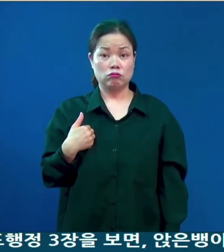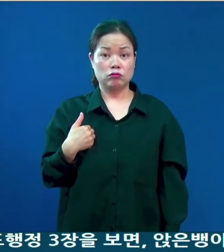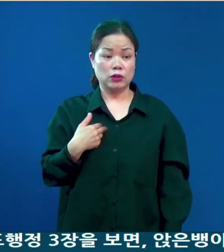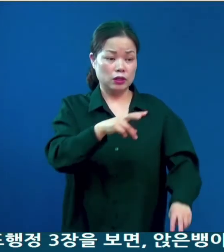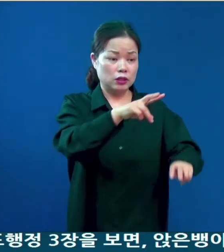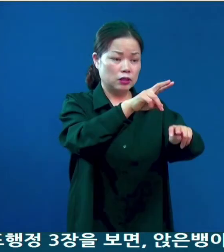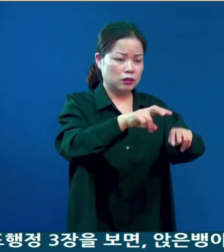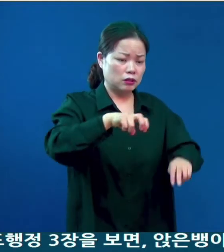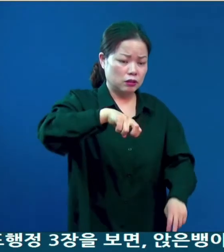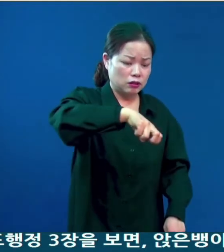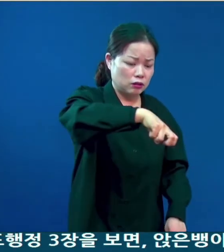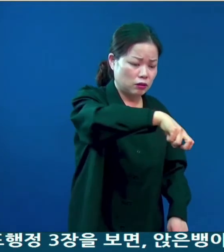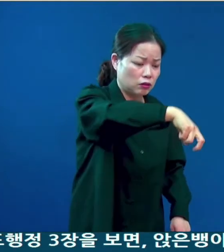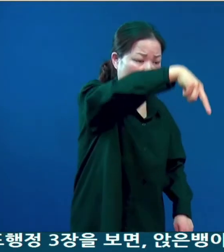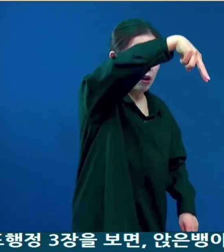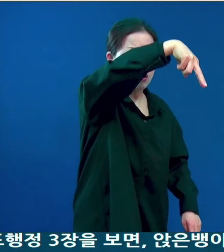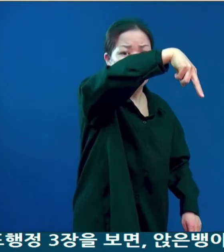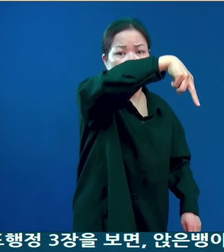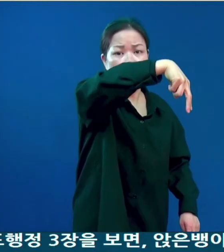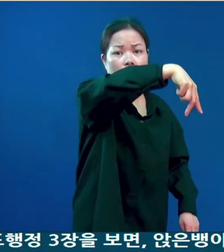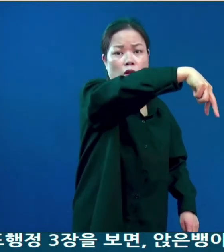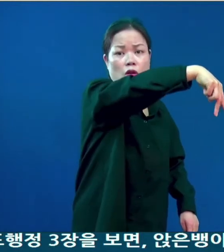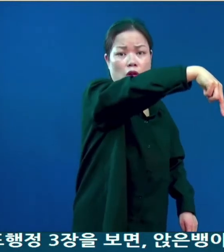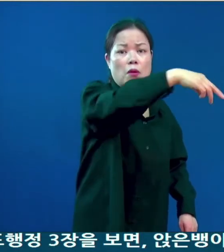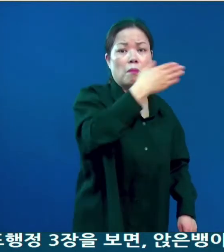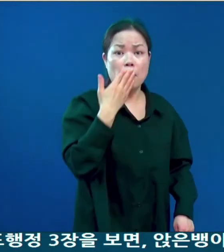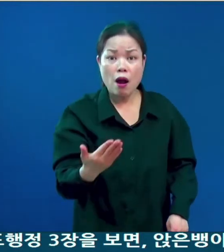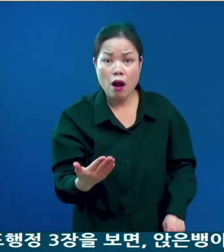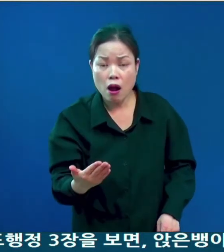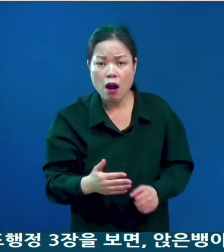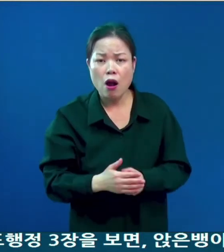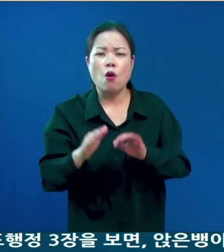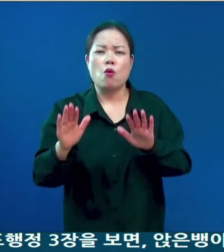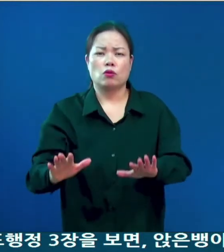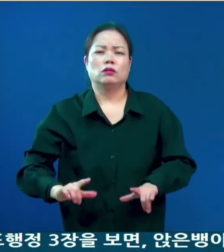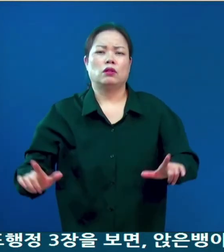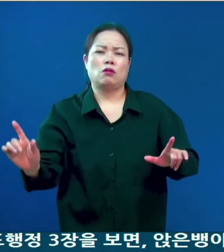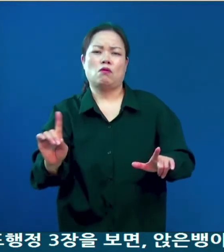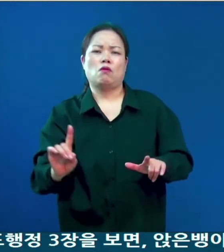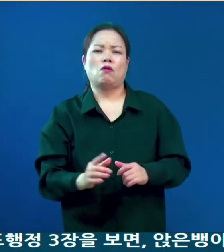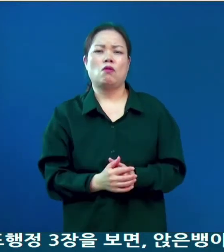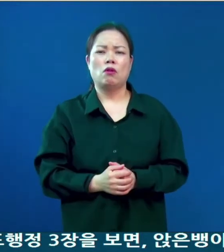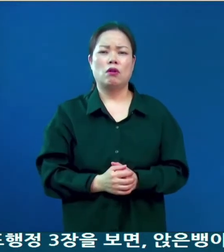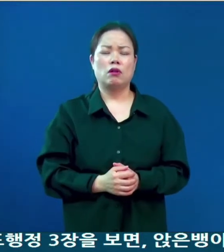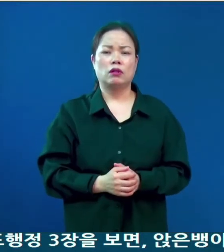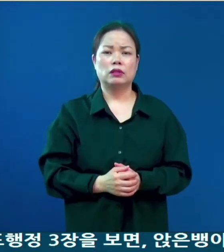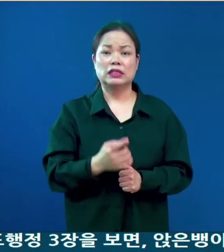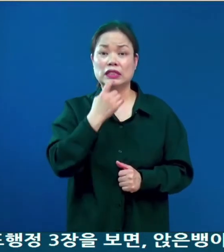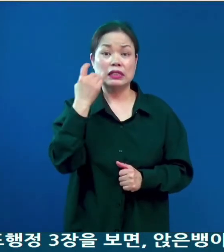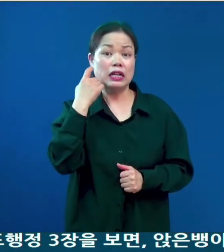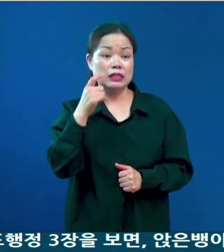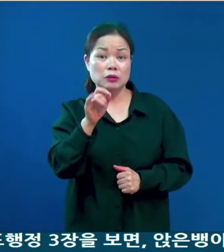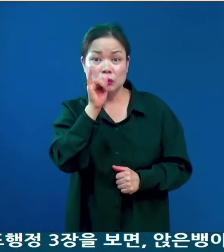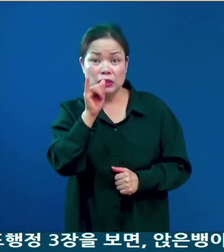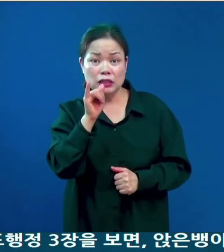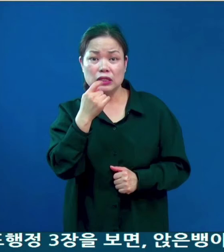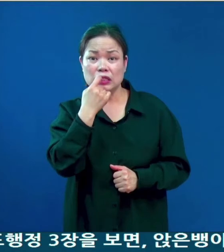주저앉아 있는 인생을 일으켰다는 것이죠. 오늘날 우리는 어떻습니까? 은과 금은 있는데